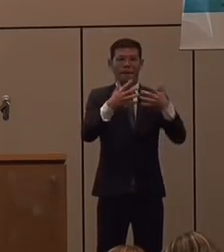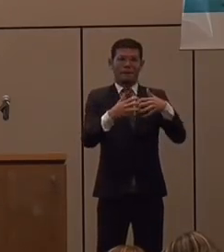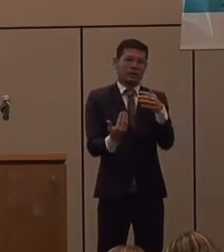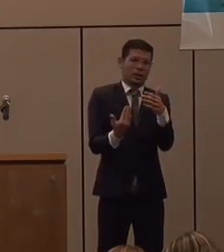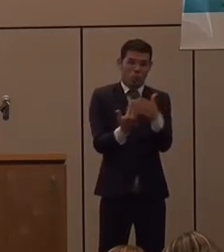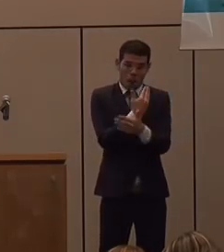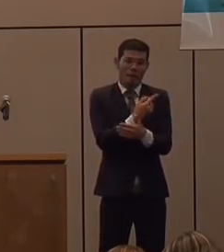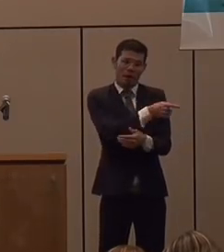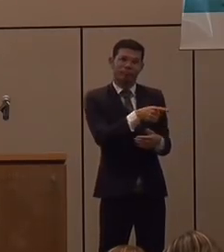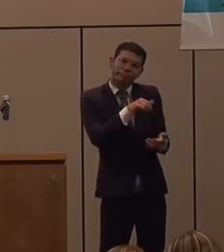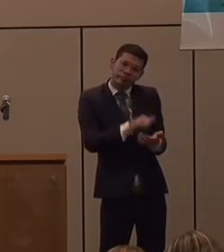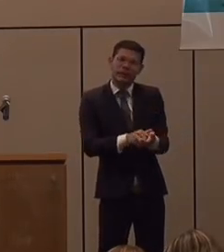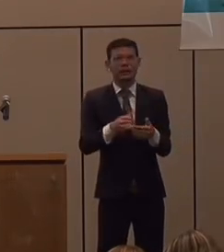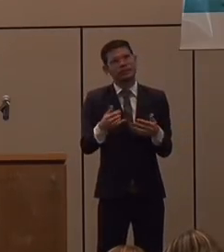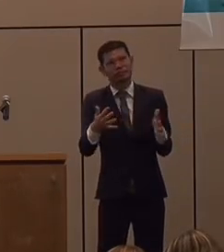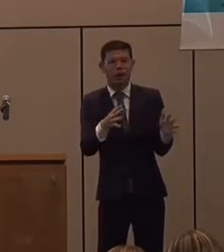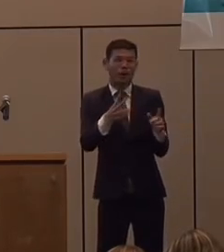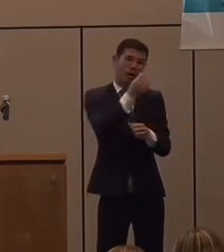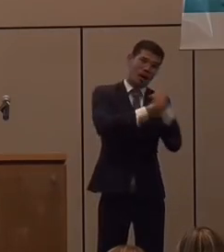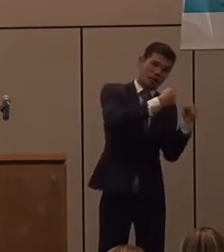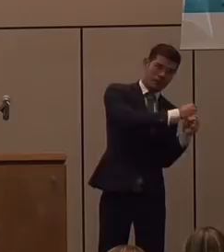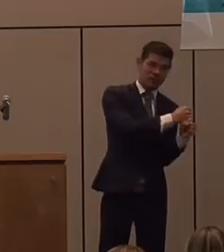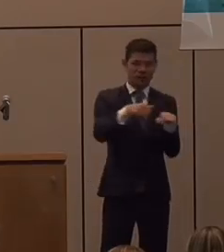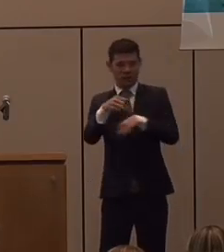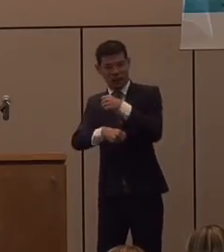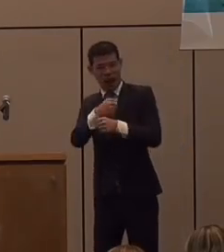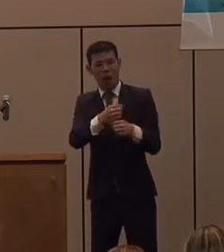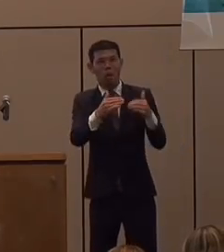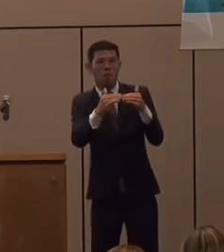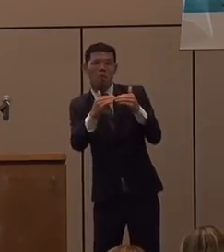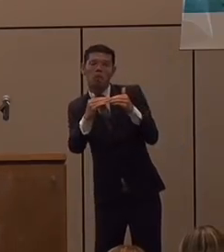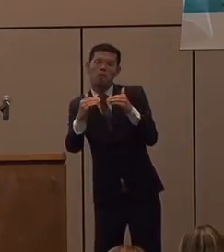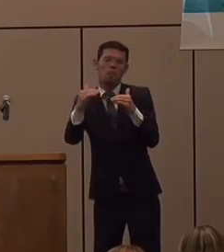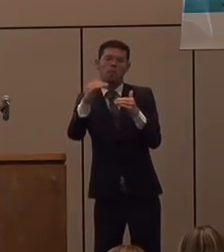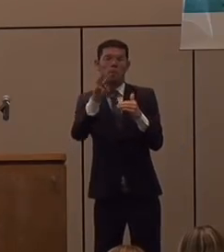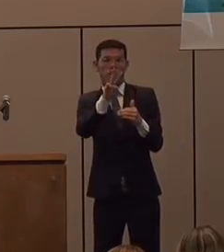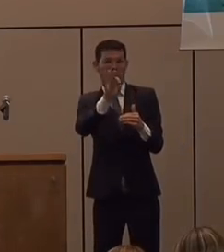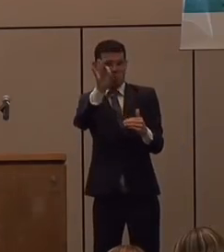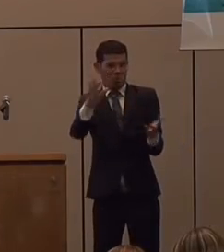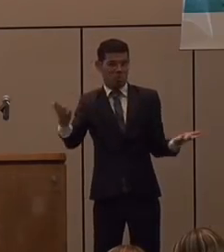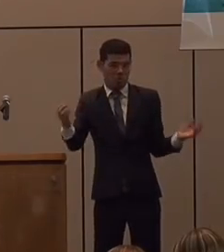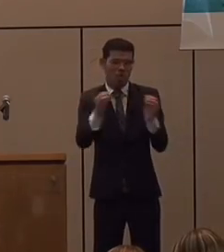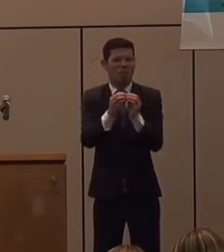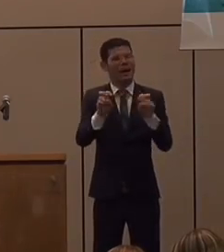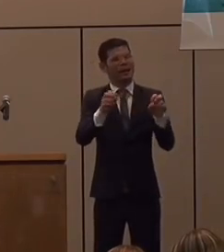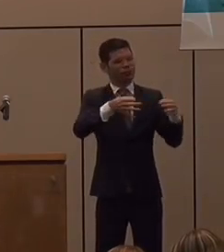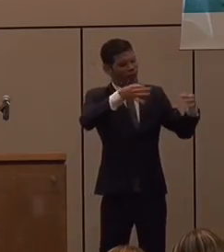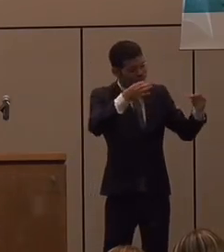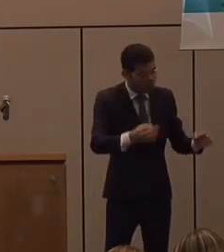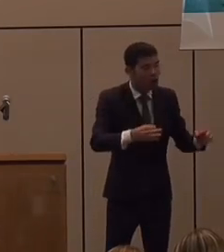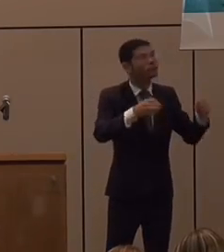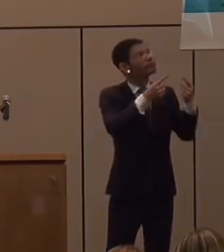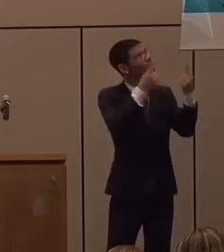prácticamente de lo que llevábamos al año pasado a esta época adicionalmente de la formalización de la pedagogía